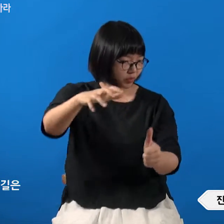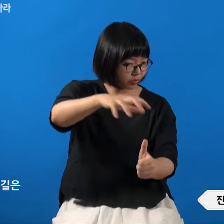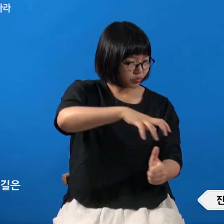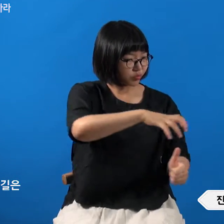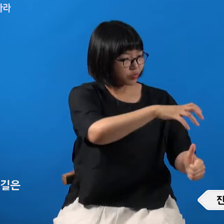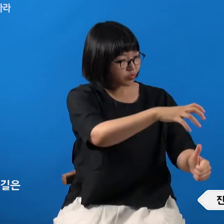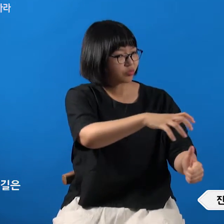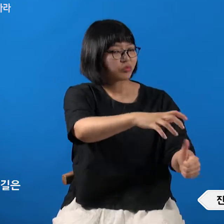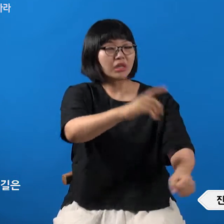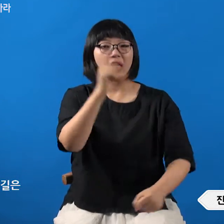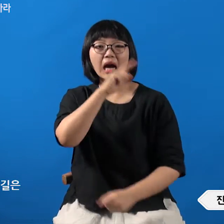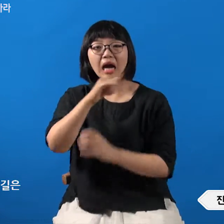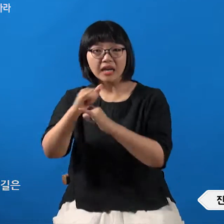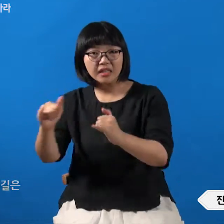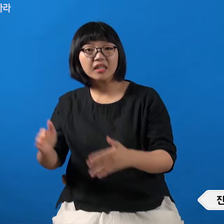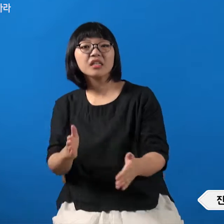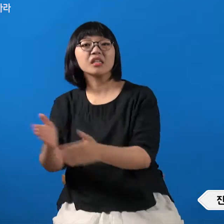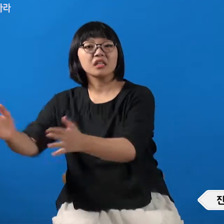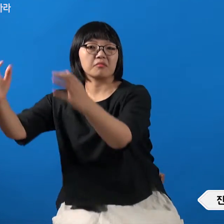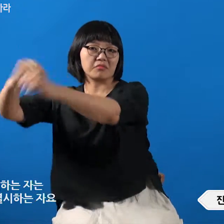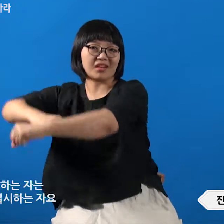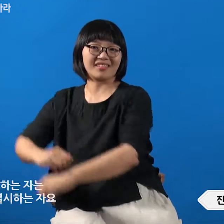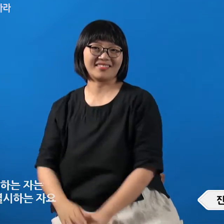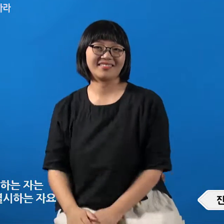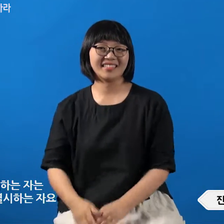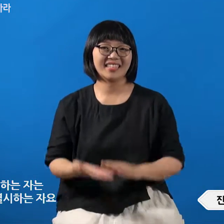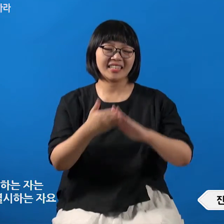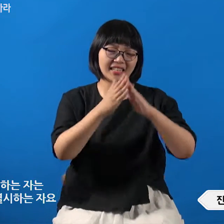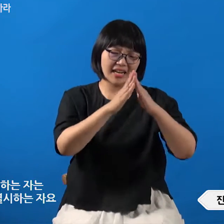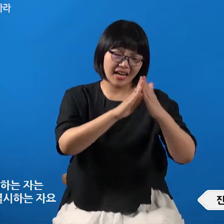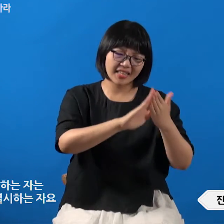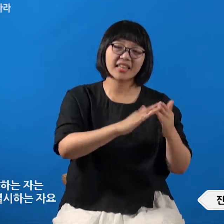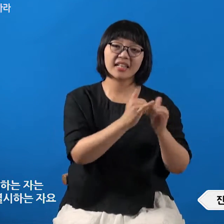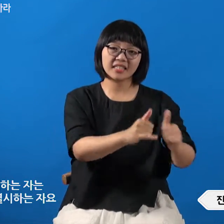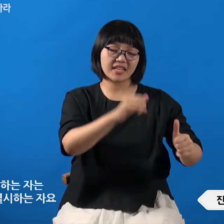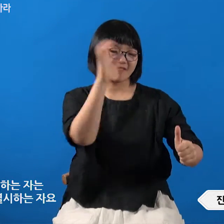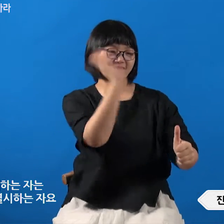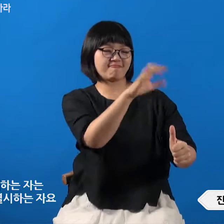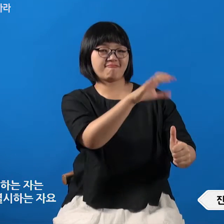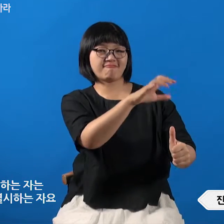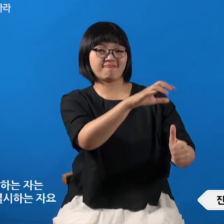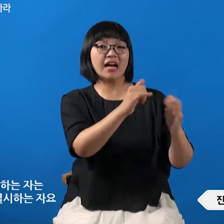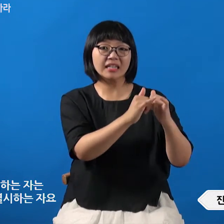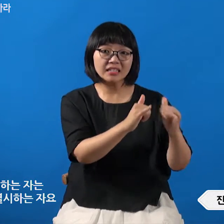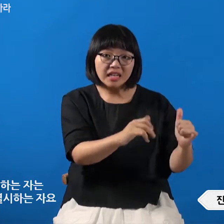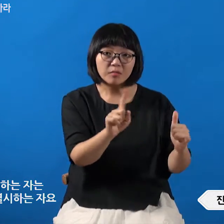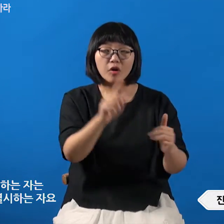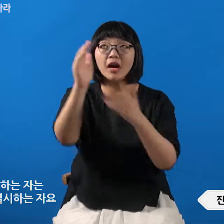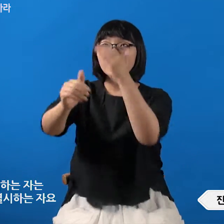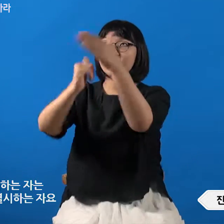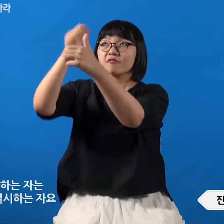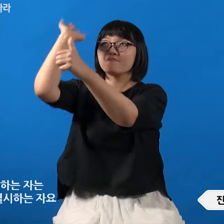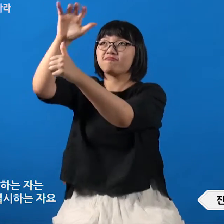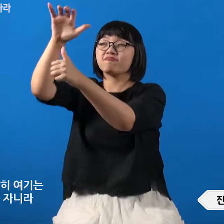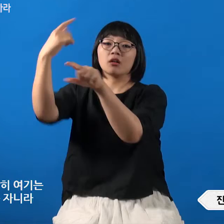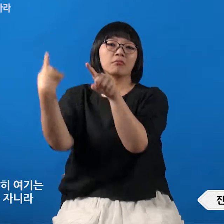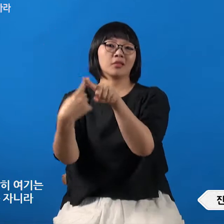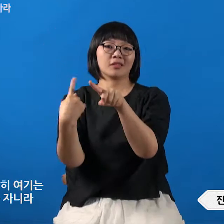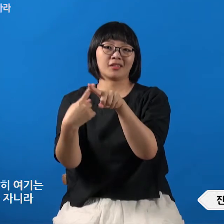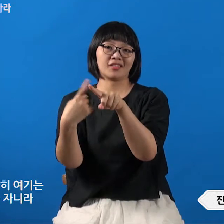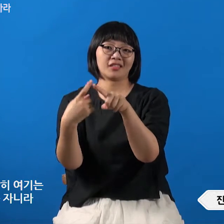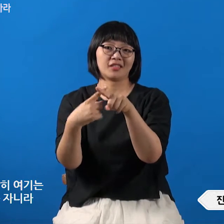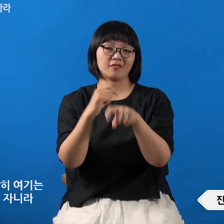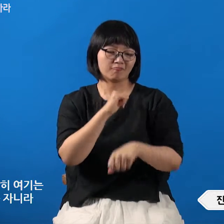잠언 14장입니다. 가난한 사람을 학대하는 자는 그를 지으신 이를 멸시하는 자요 궁핍한 사람을 불쌍히